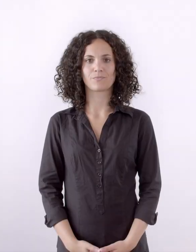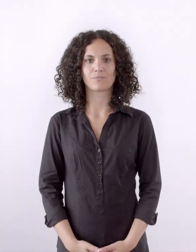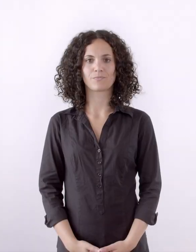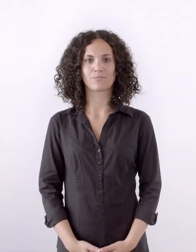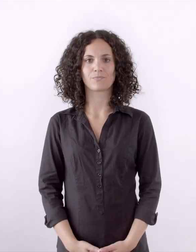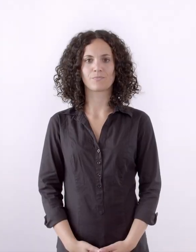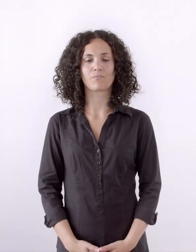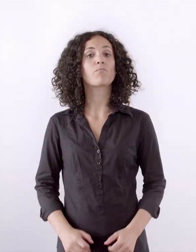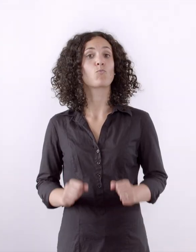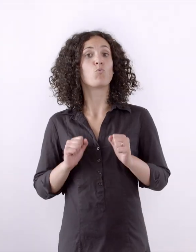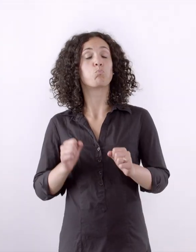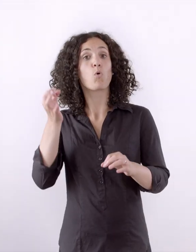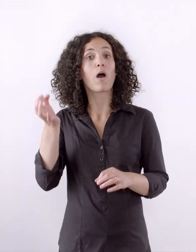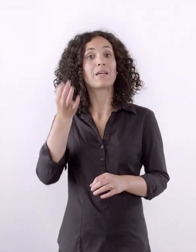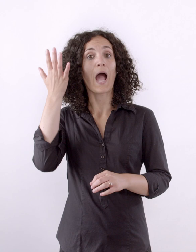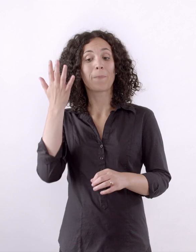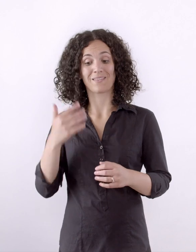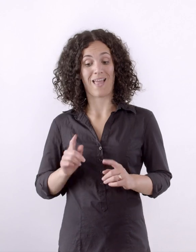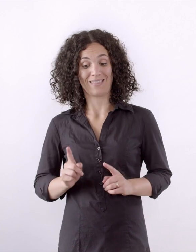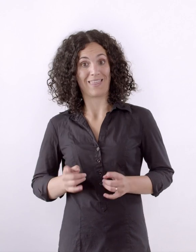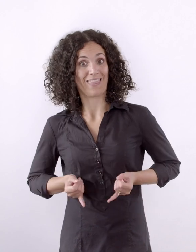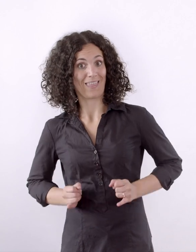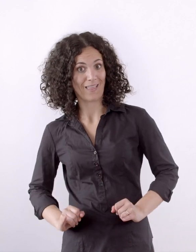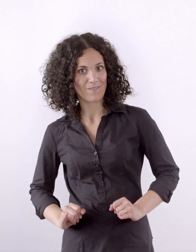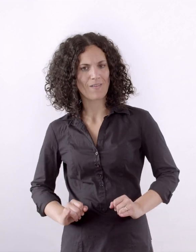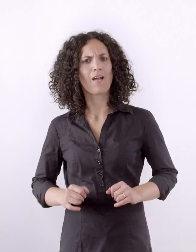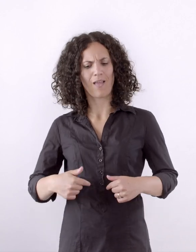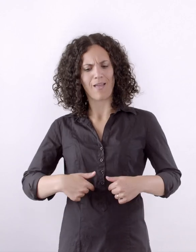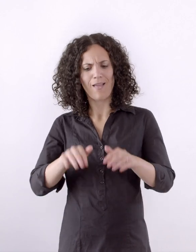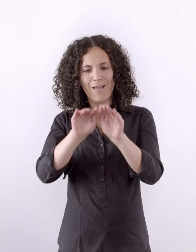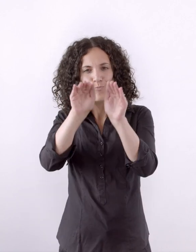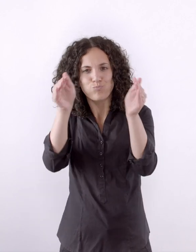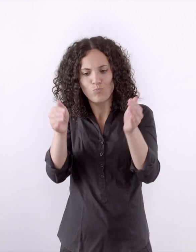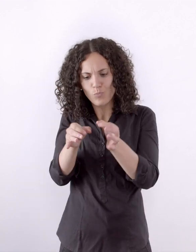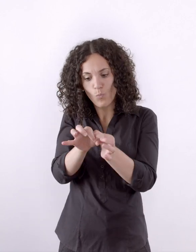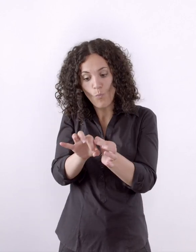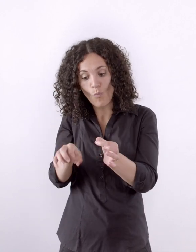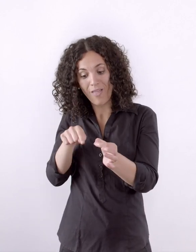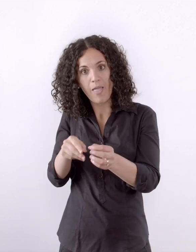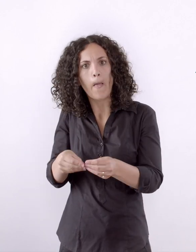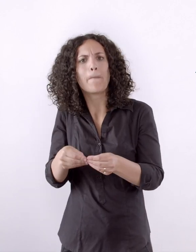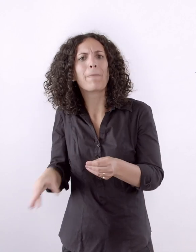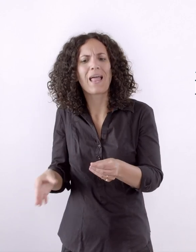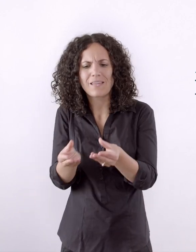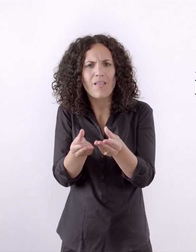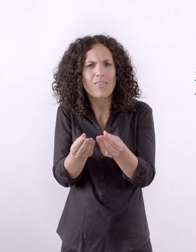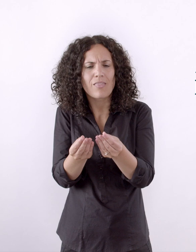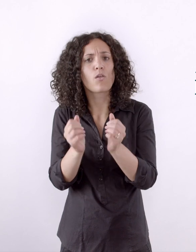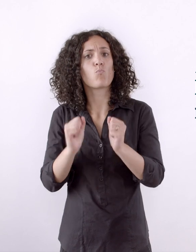Può accadere, quando la gravidanza è vicina al termine, che si perda un tappo mucoso fatto di gelatina di colore bianco, giallo o